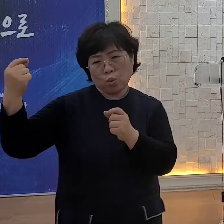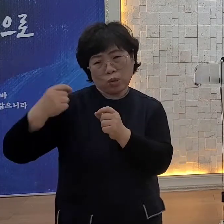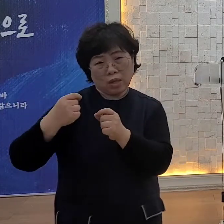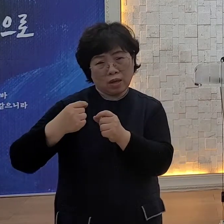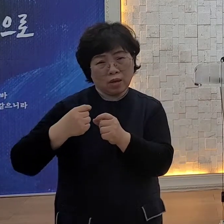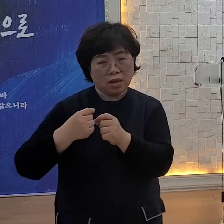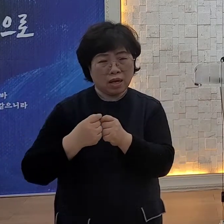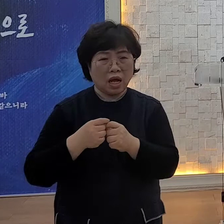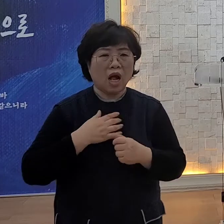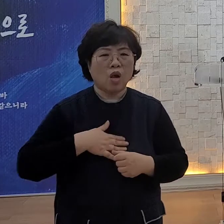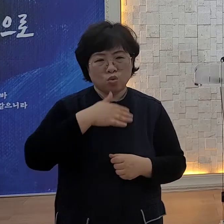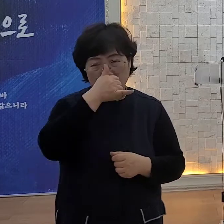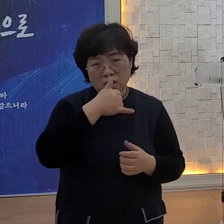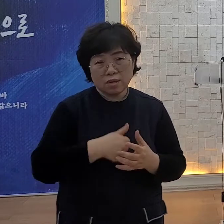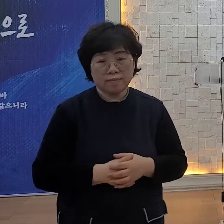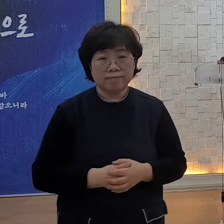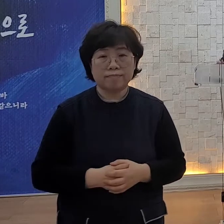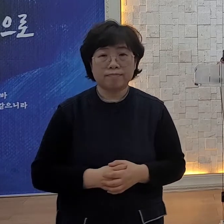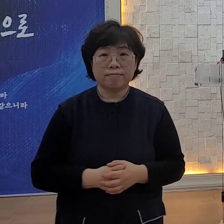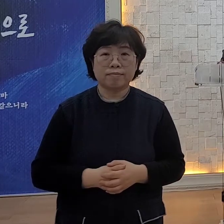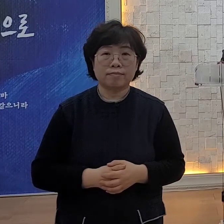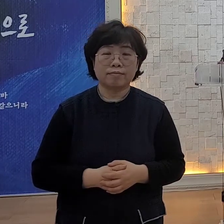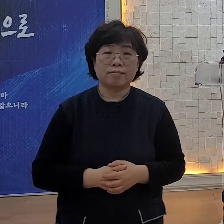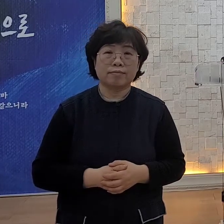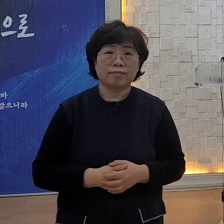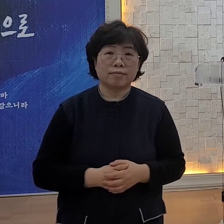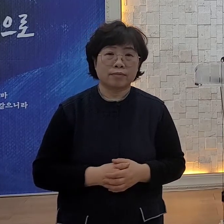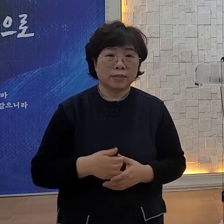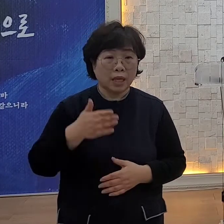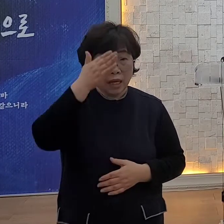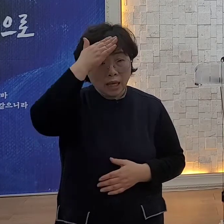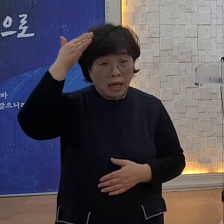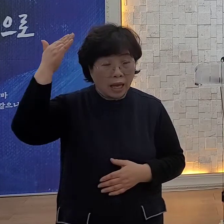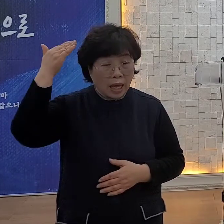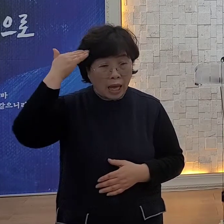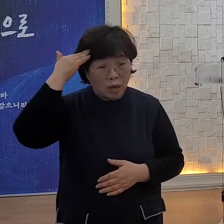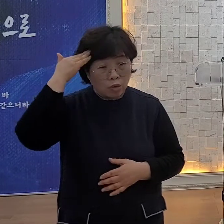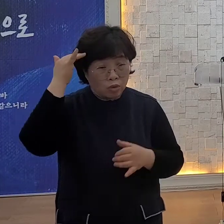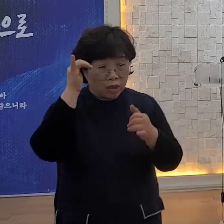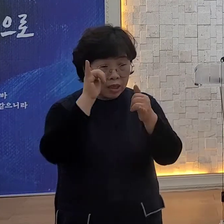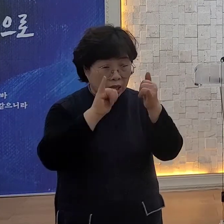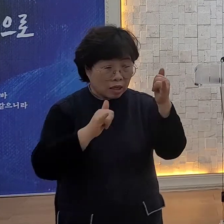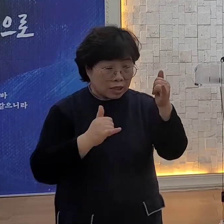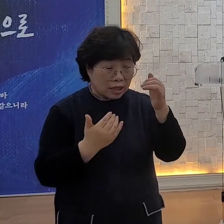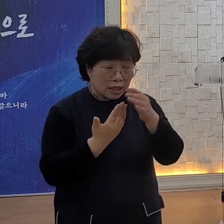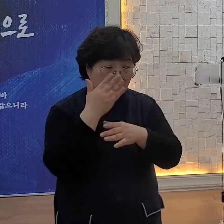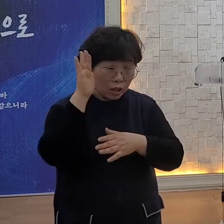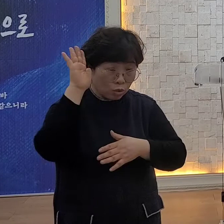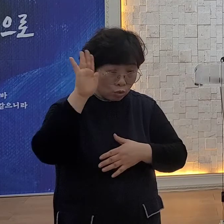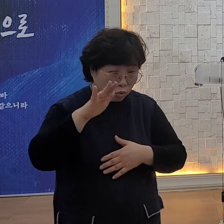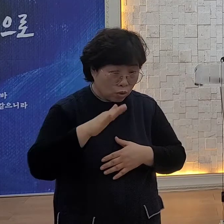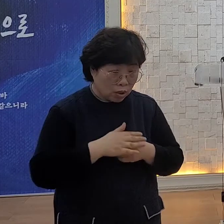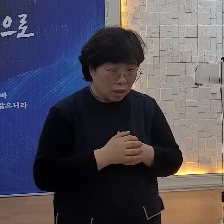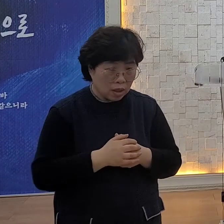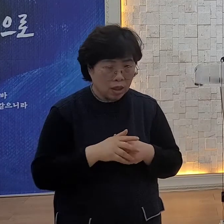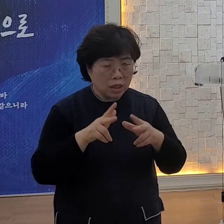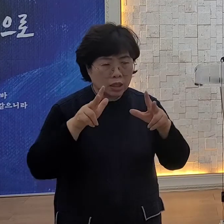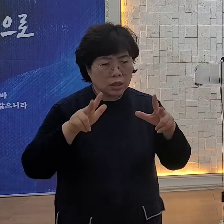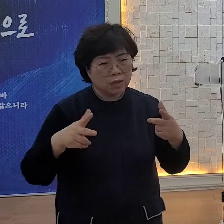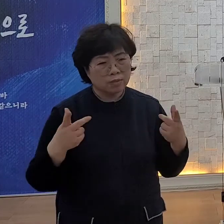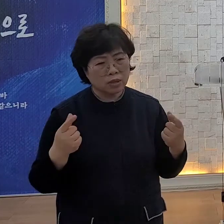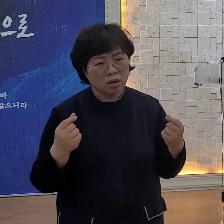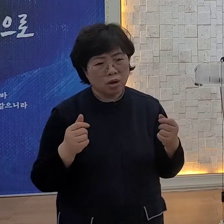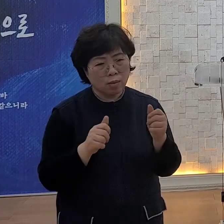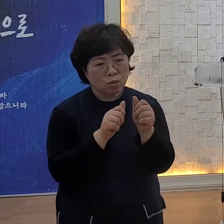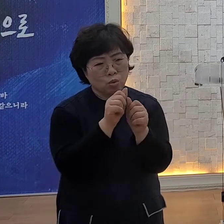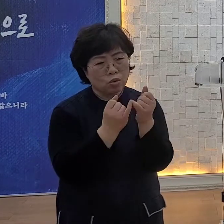여러분 역사 이래로 우리나라, 그러니까 다른 나라 말고 우리 대한민국의 역사 이래로 이렇게 지금